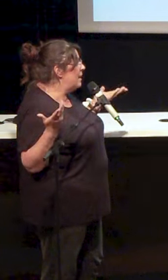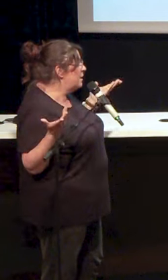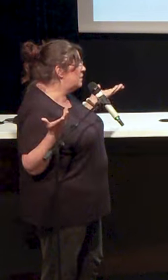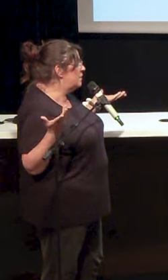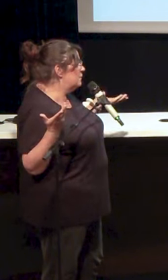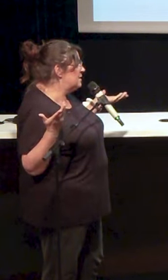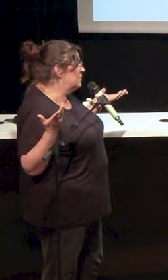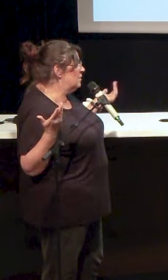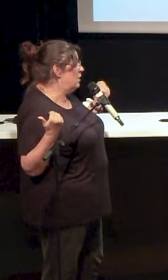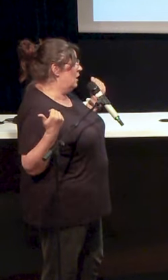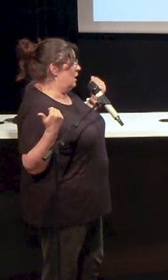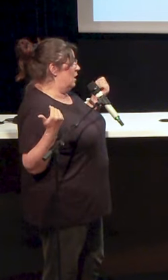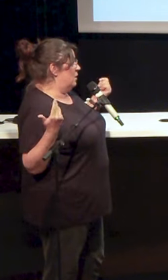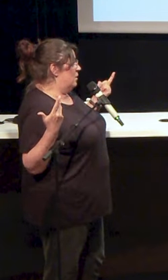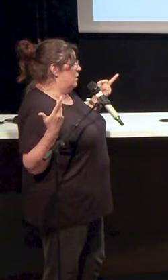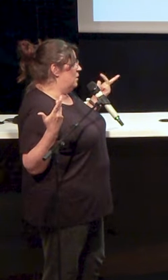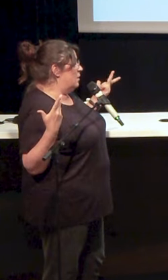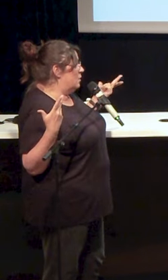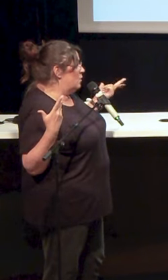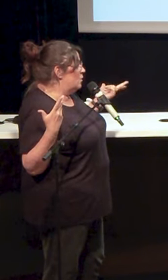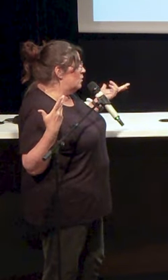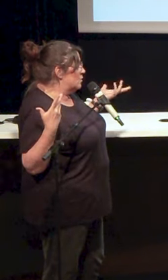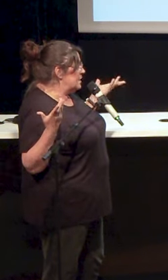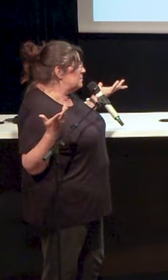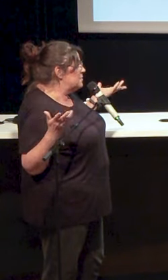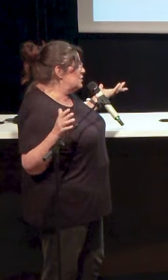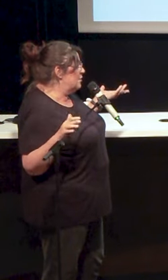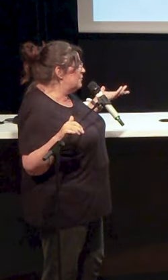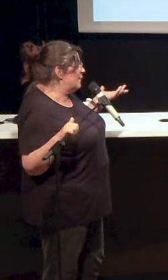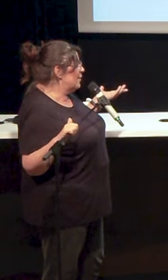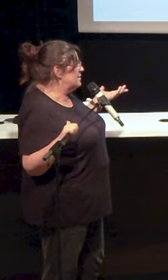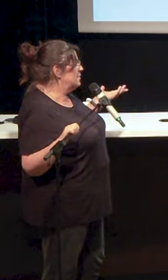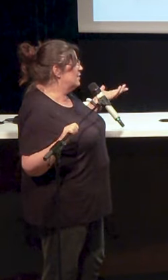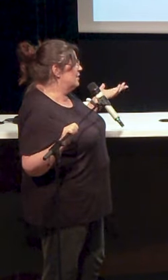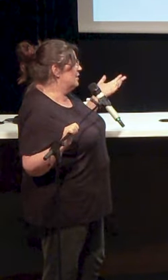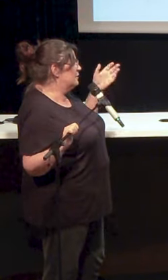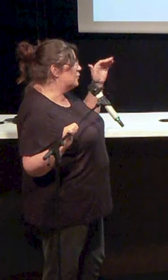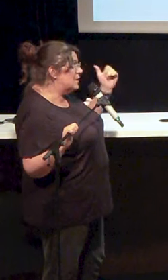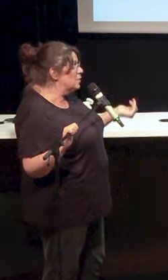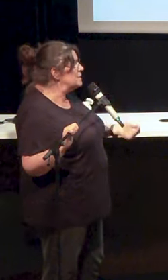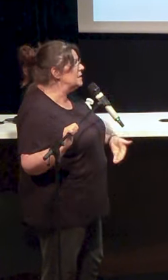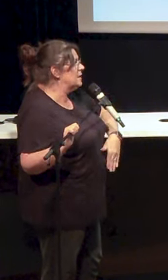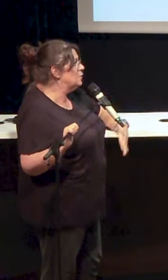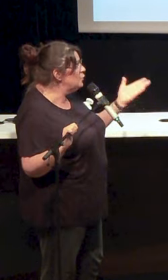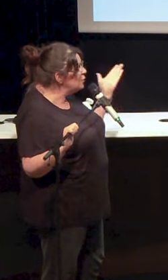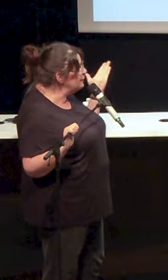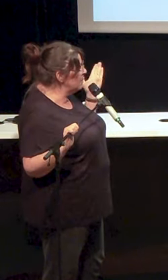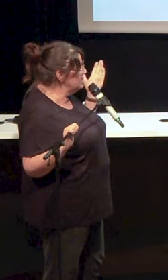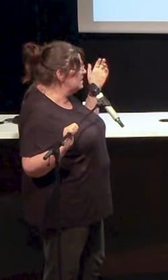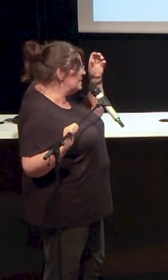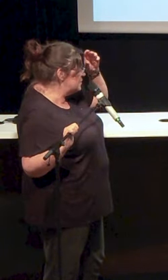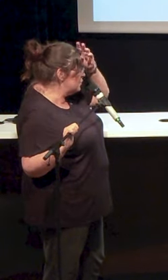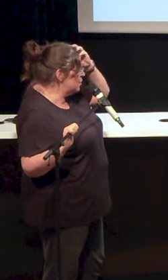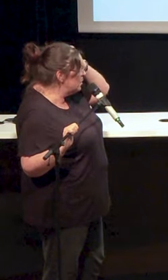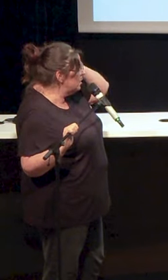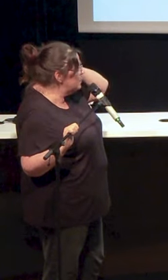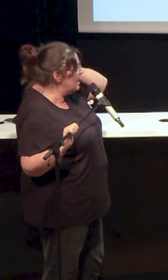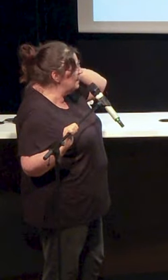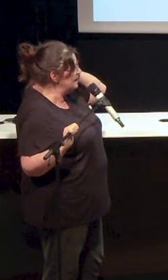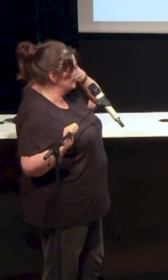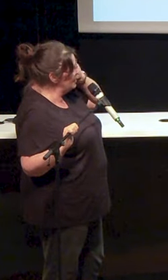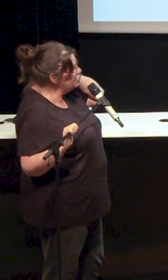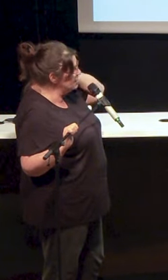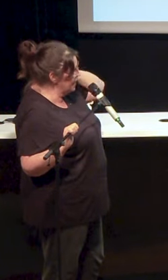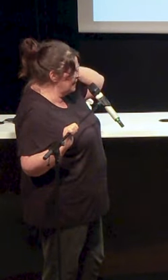à mal en fait, le concept chez l'enfant. Quoi. Donc il faudrait aussi qu'il y ait une uniformisation de